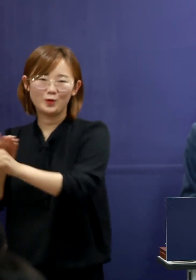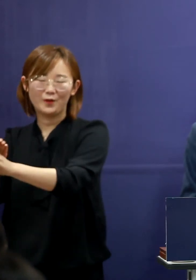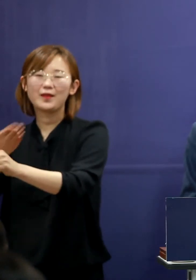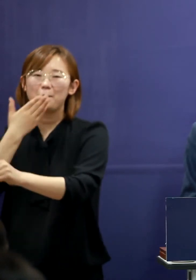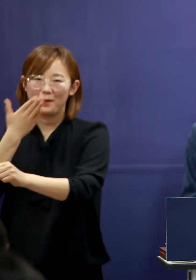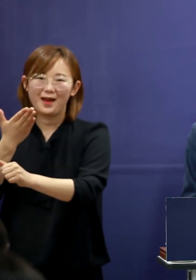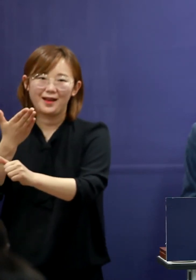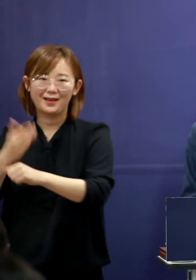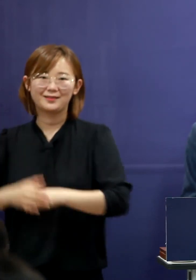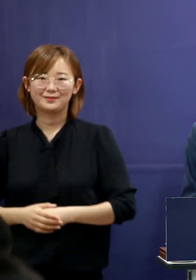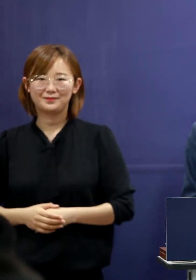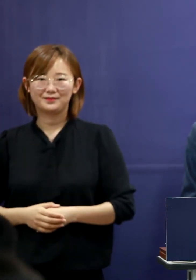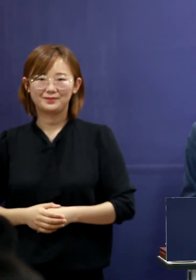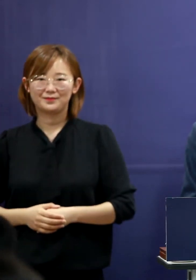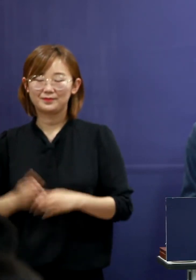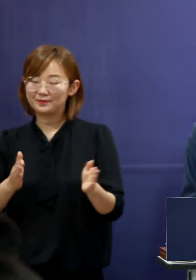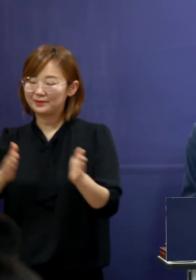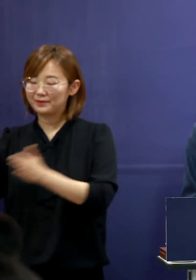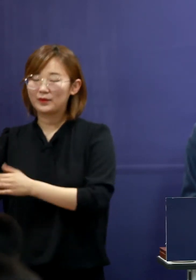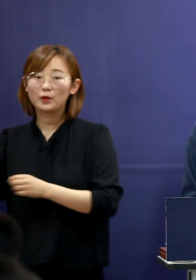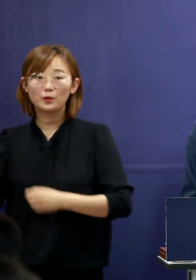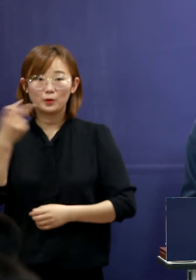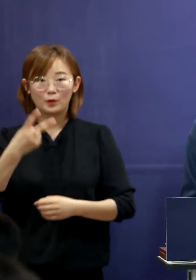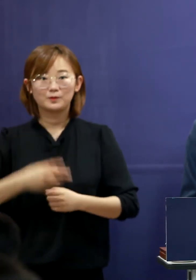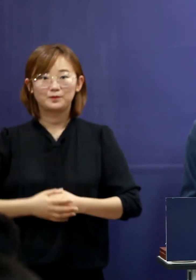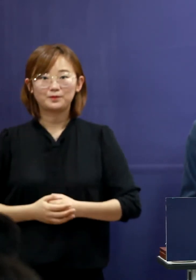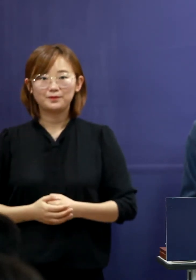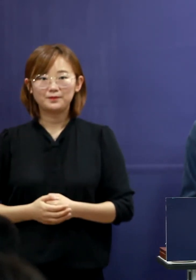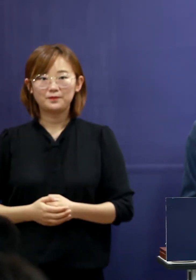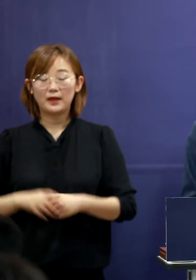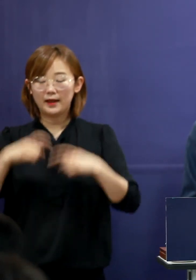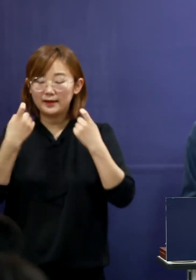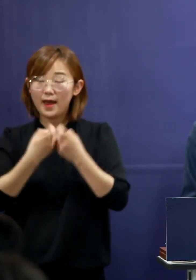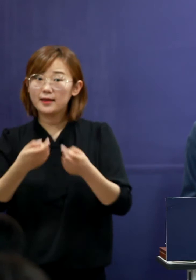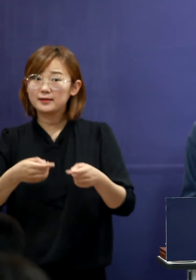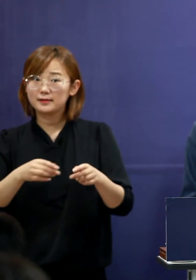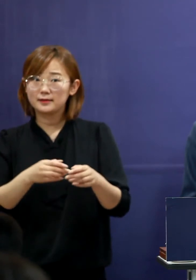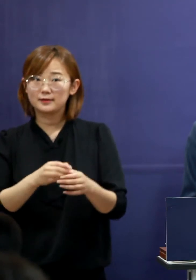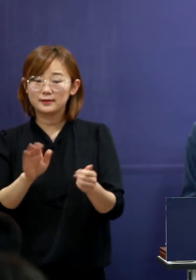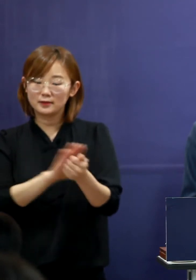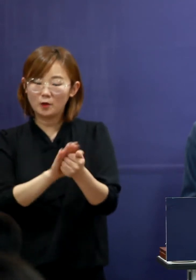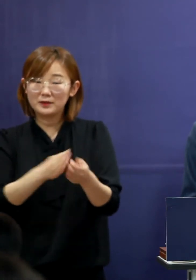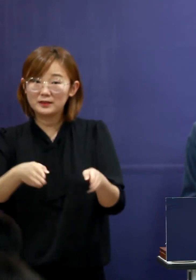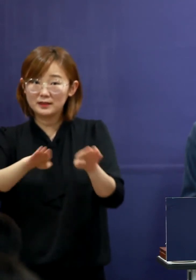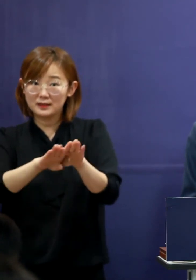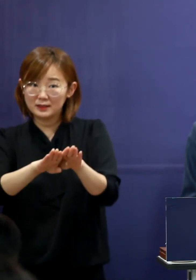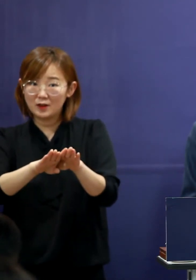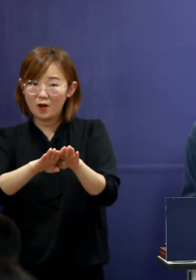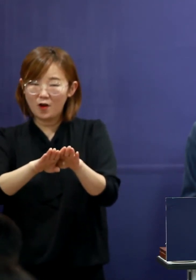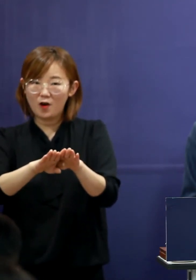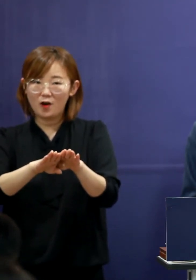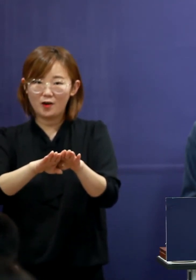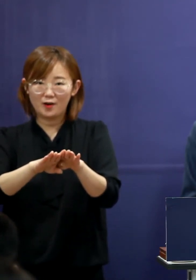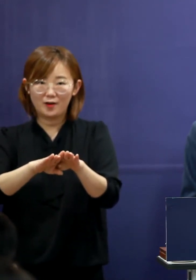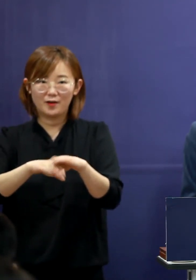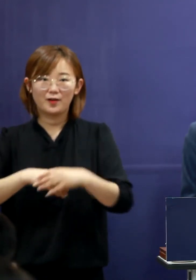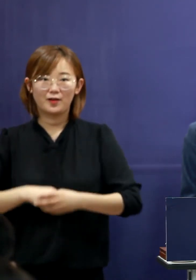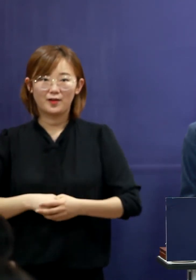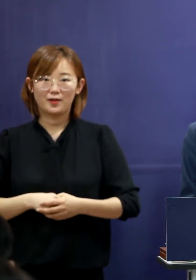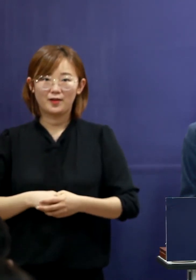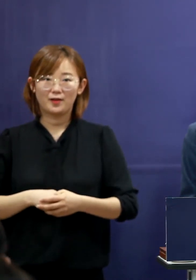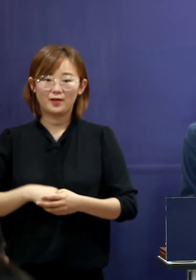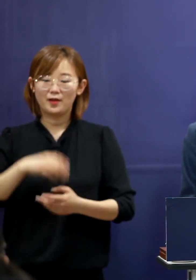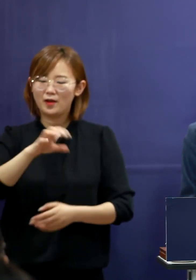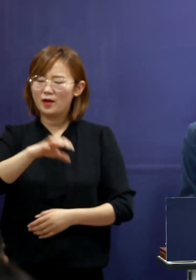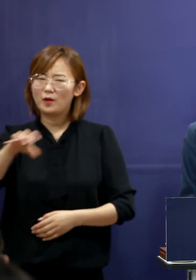시설들을 지원하는 역할을 합니다. 예를 들어서 민간 사회 복지 시설 같은 경우에는 쭉